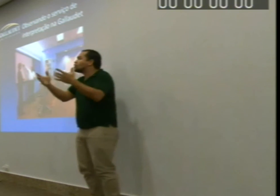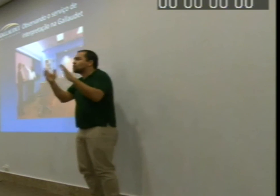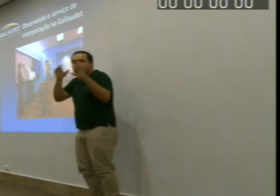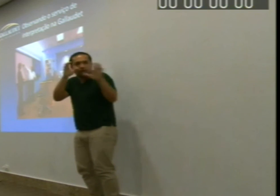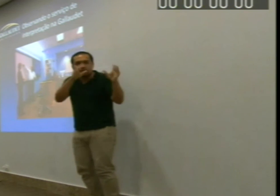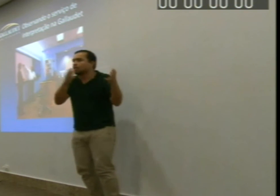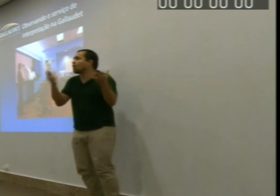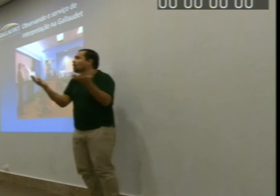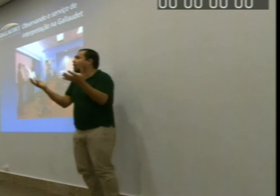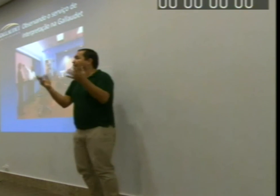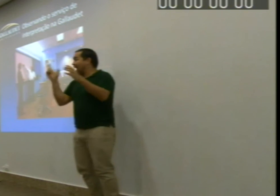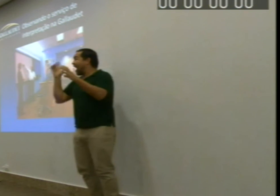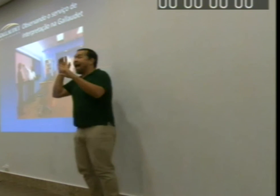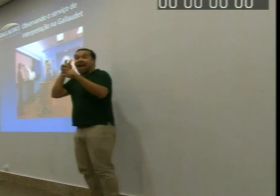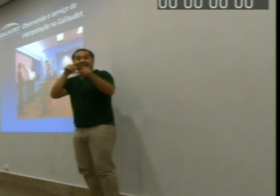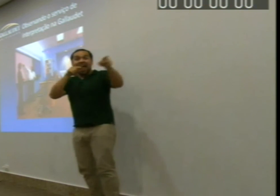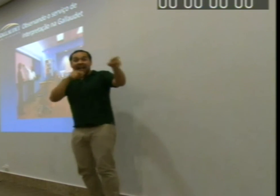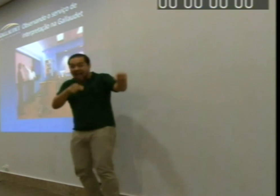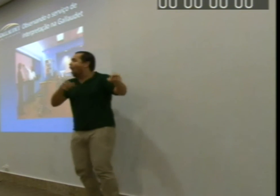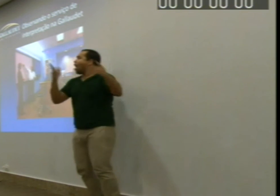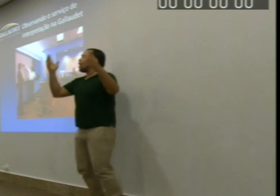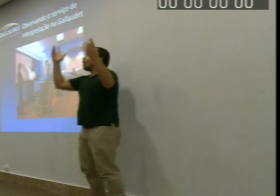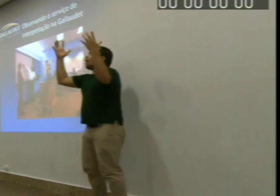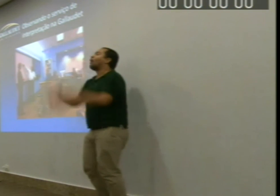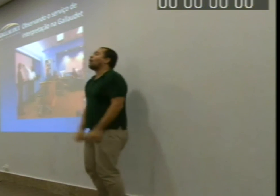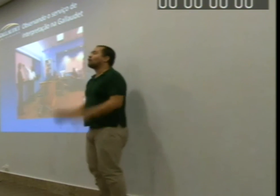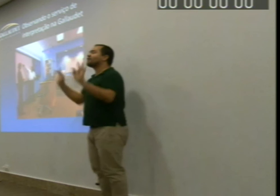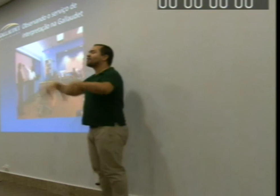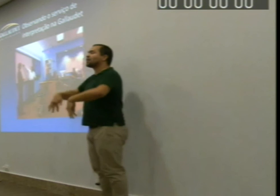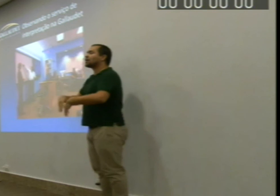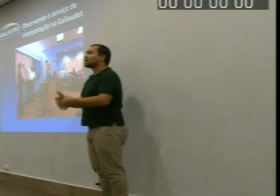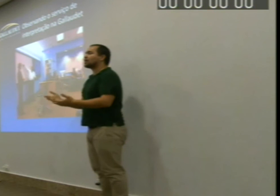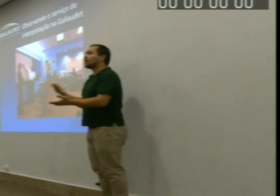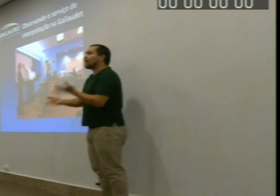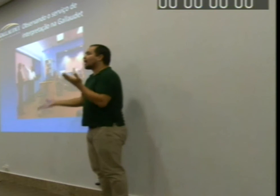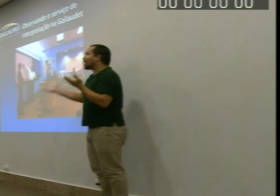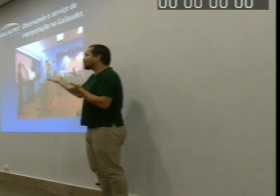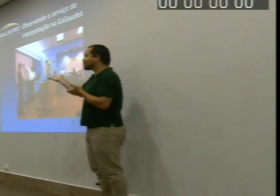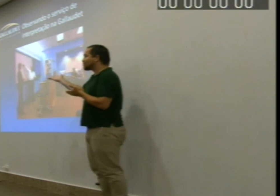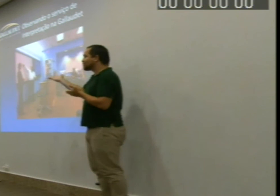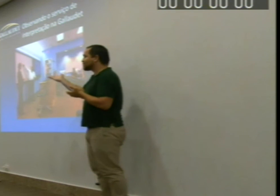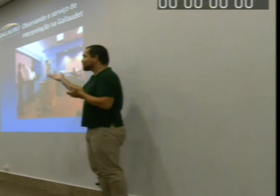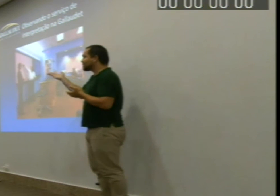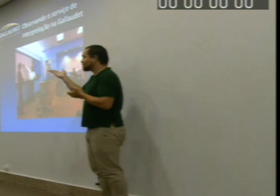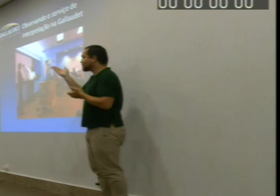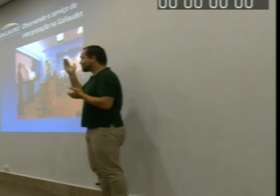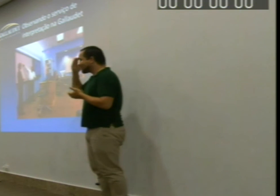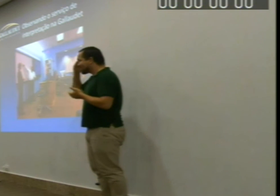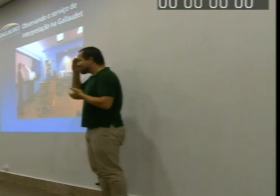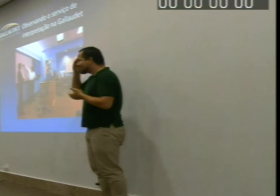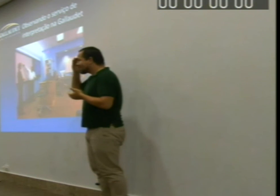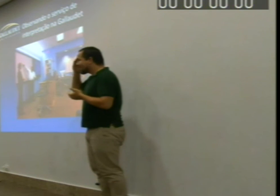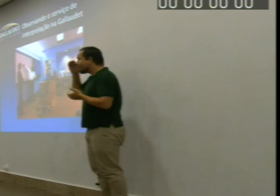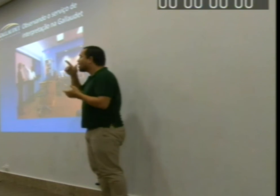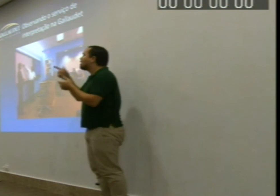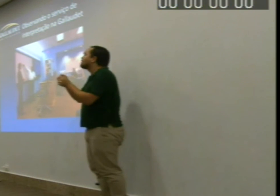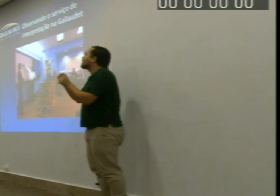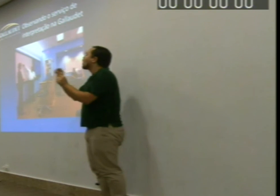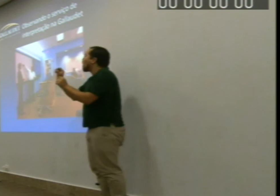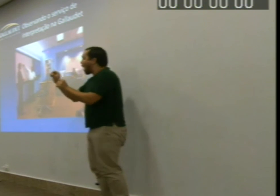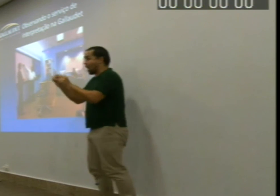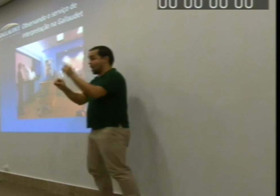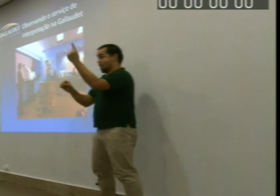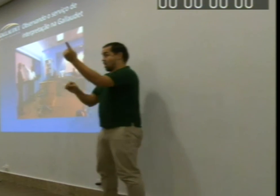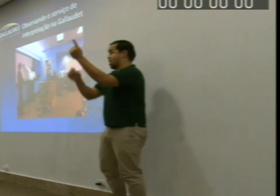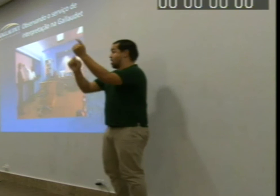foco aonde Tá aonde tá então eh ele perdia até ele per pegar o foco ele já Perdia o